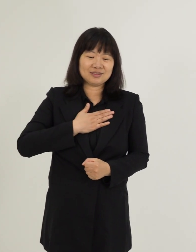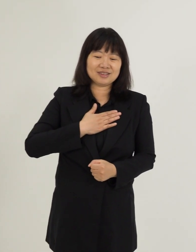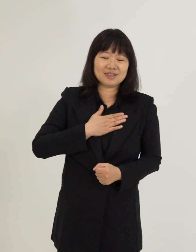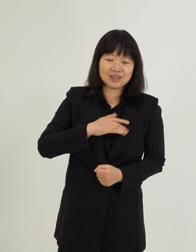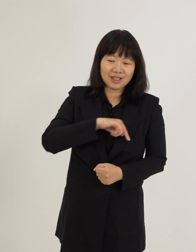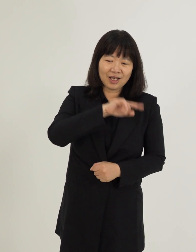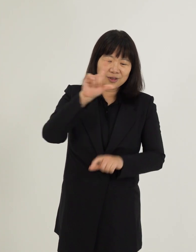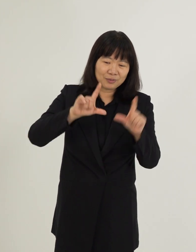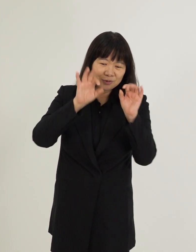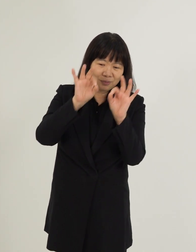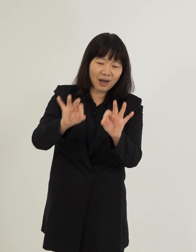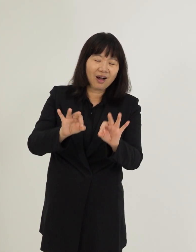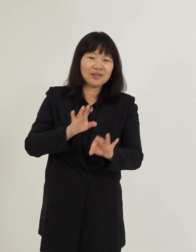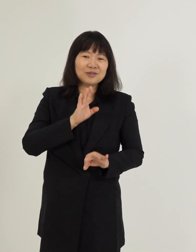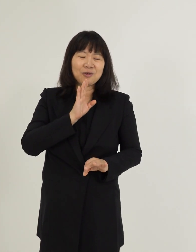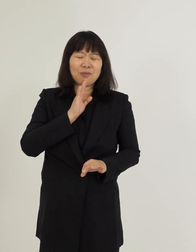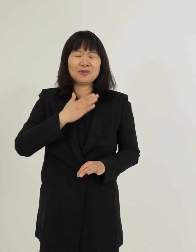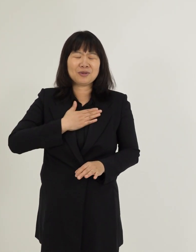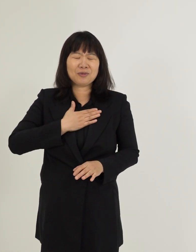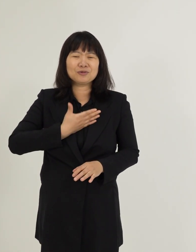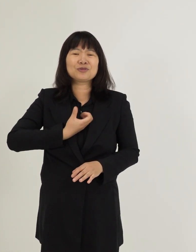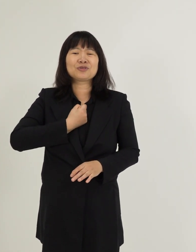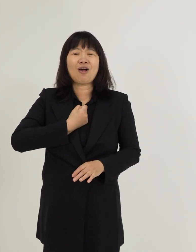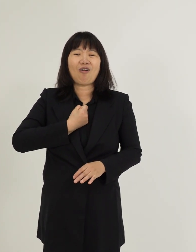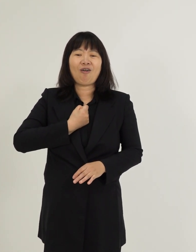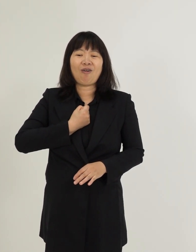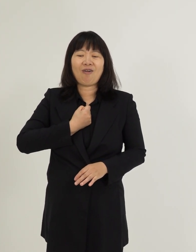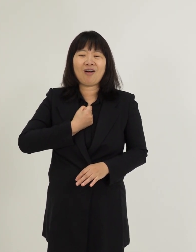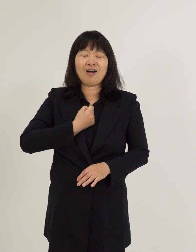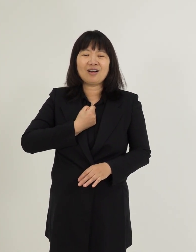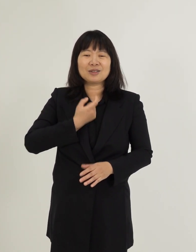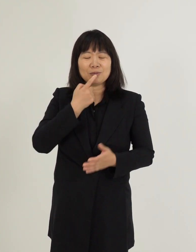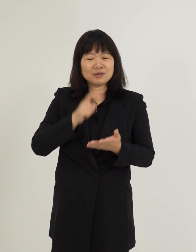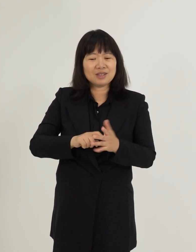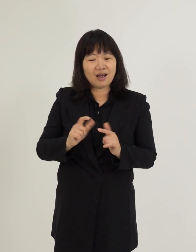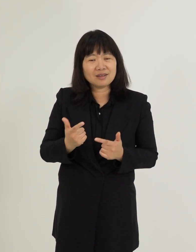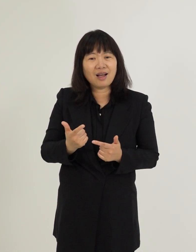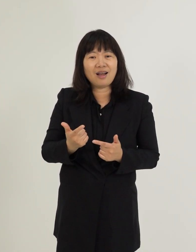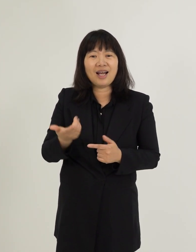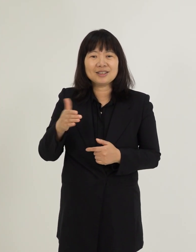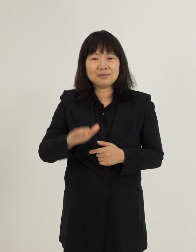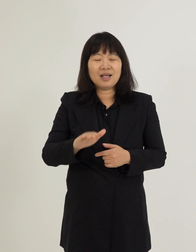저분들의 삶을 보면서 함께하면서 신학을 함께하는 거예요.